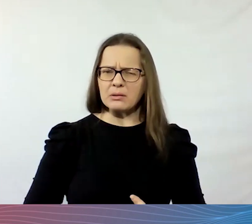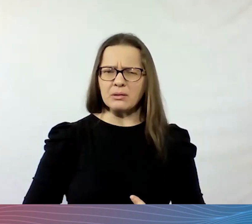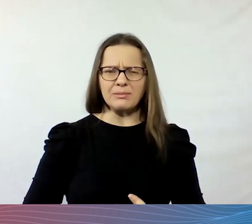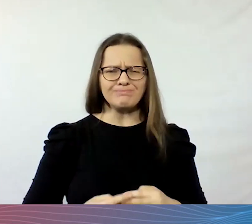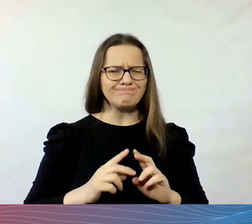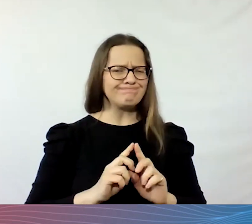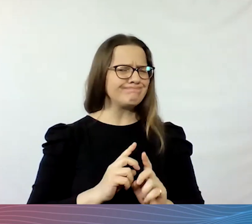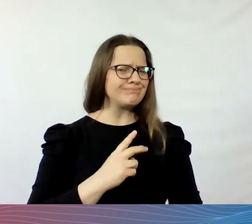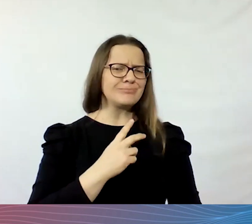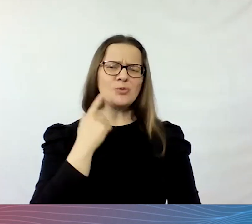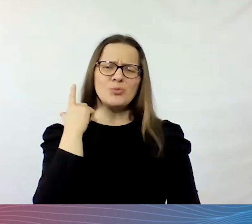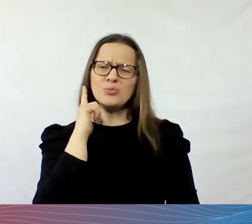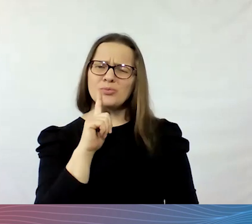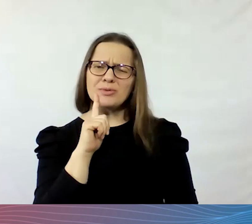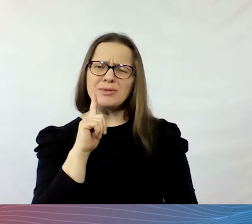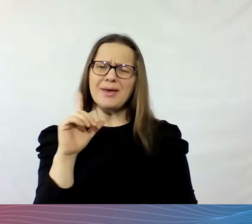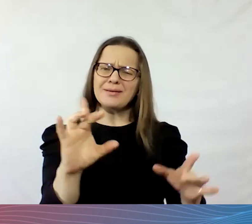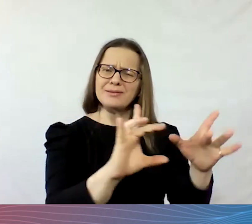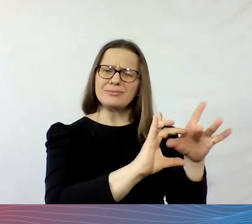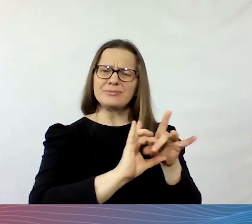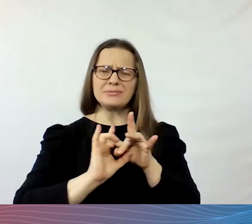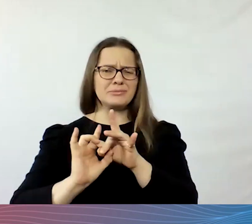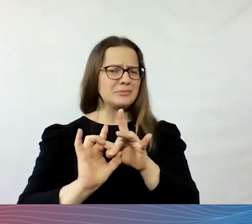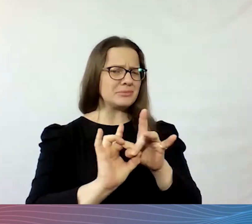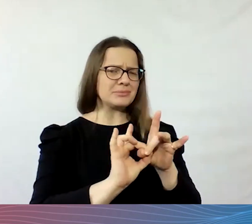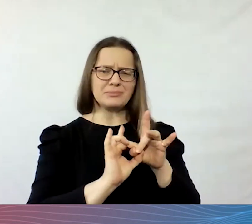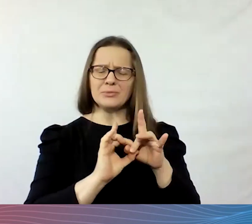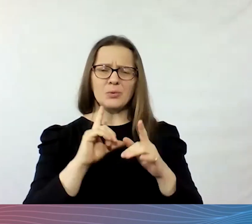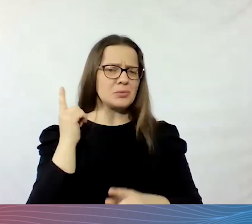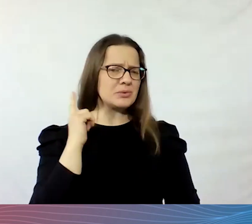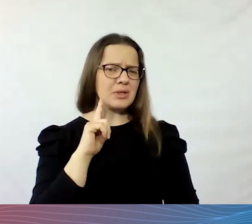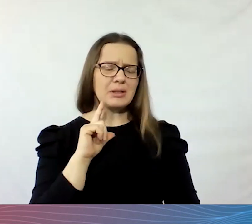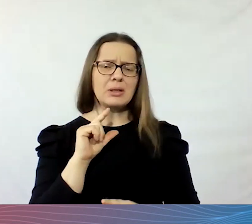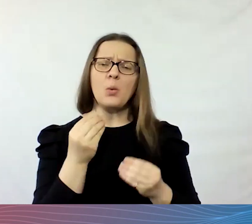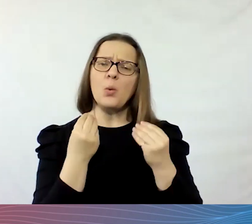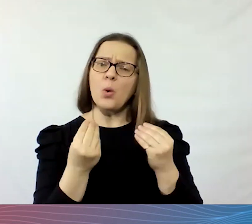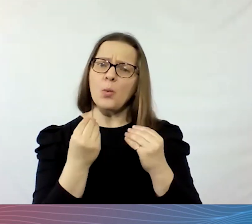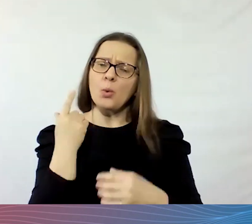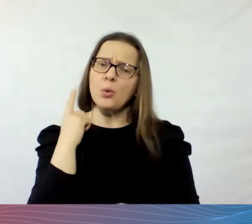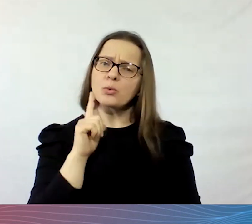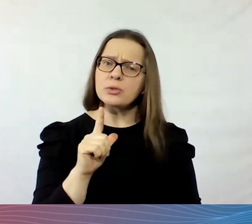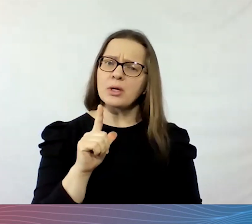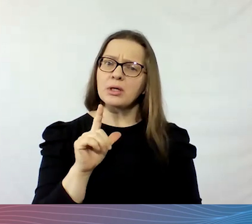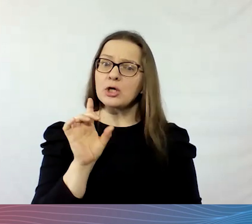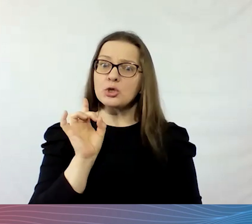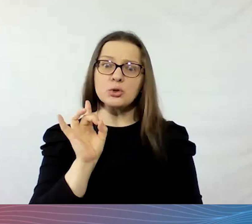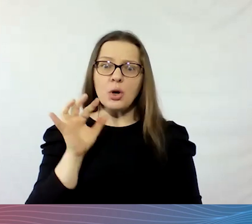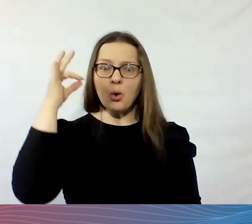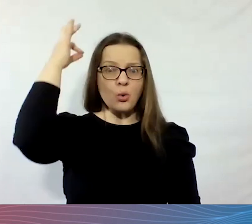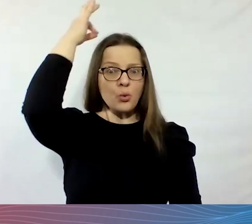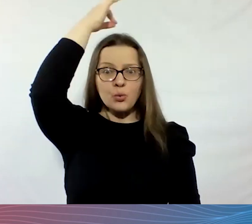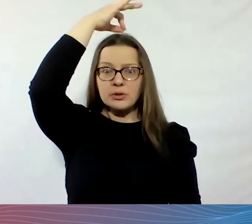na edificação do corpo de Cristo. Então, a única coisa, irmãos, que nos une é a unidade do Espírito.